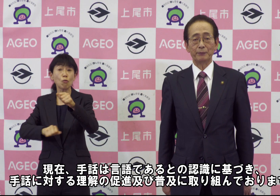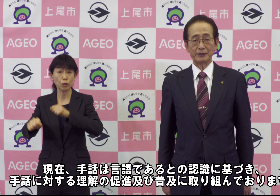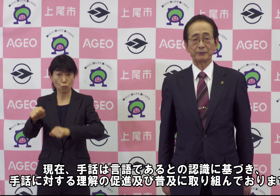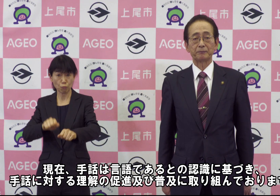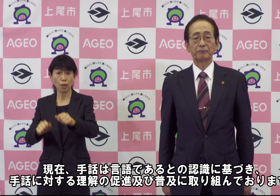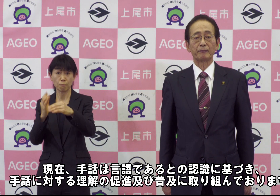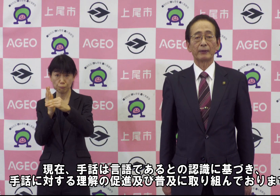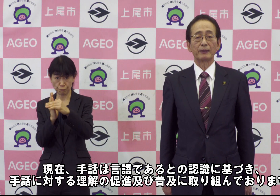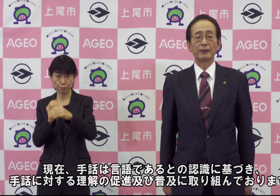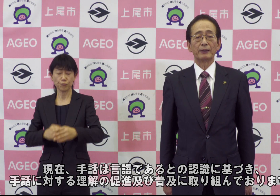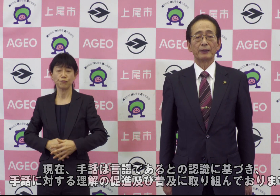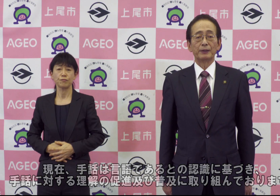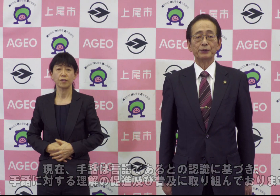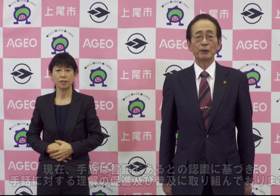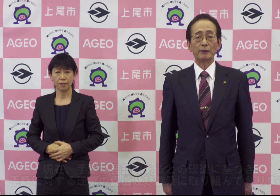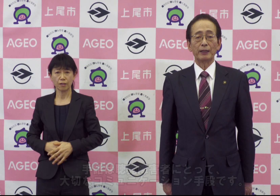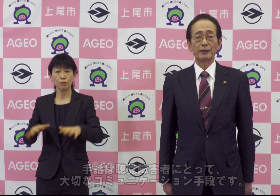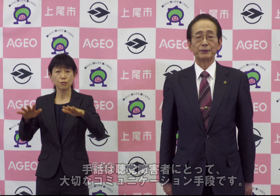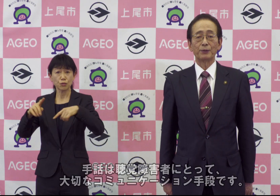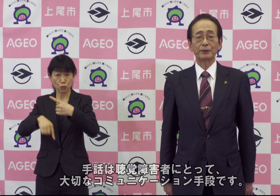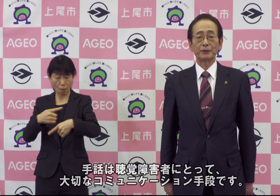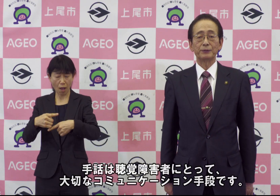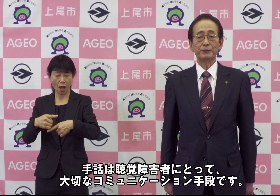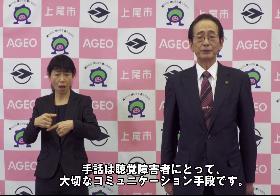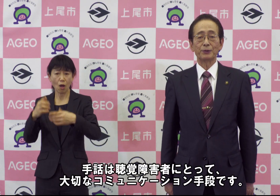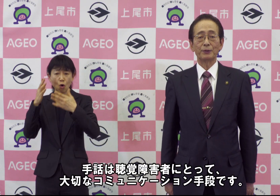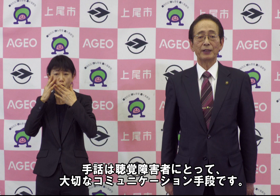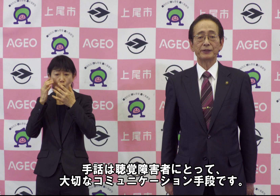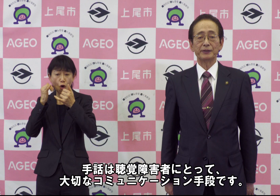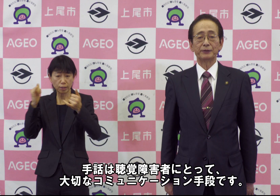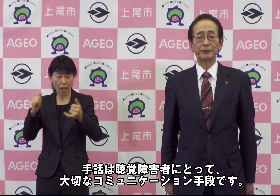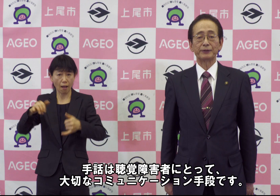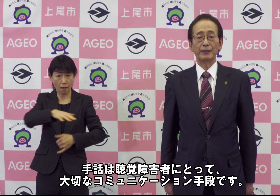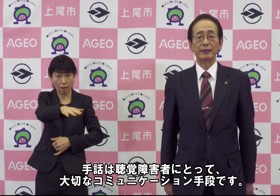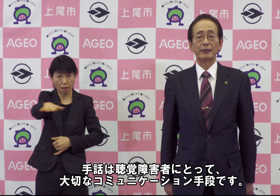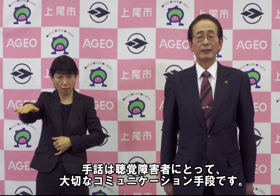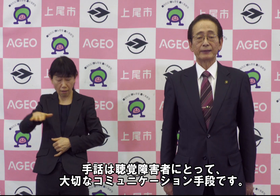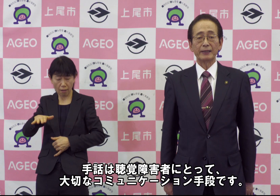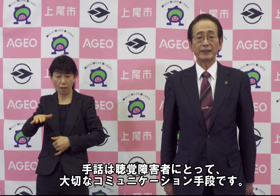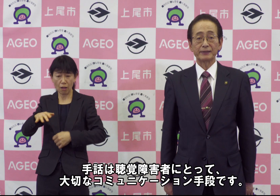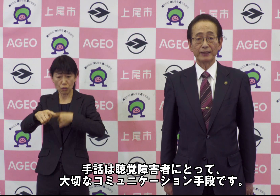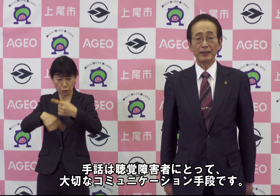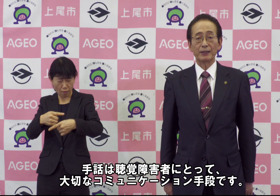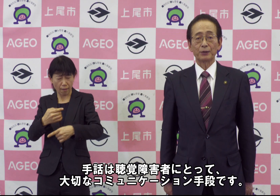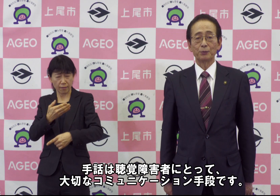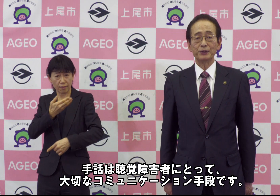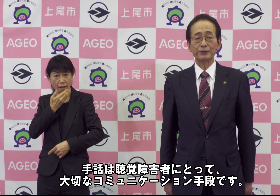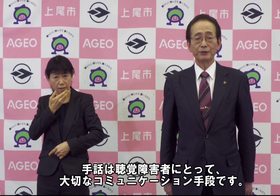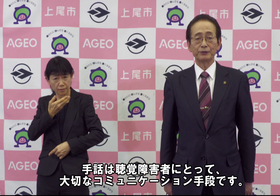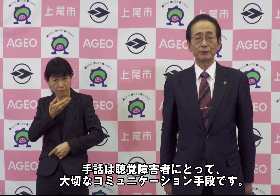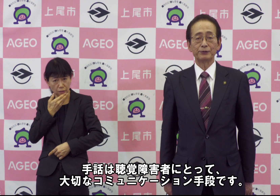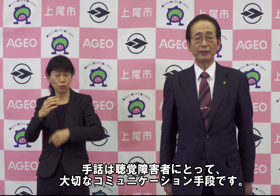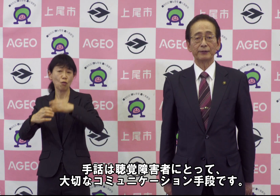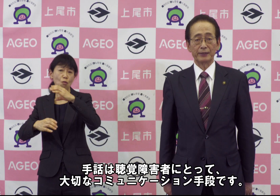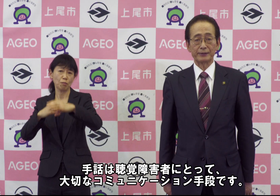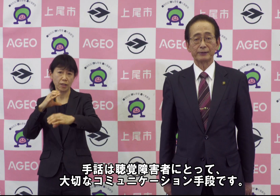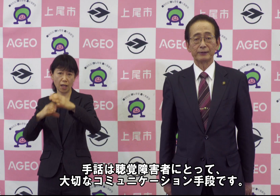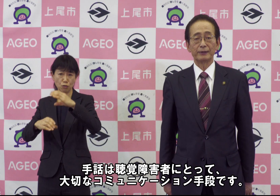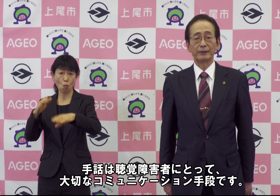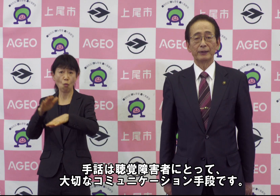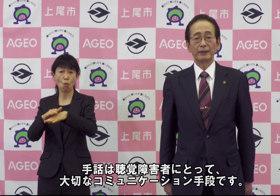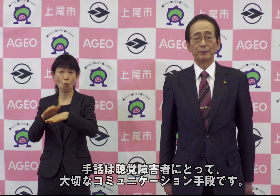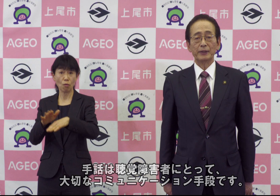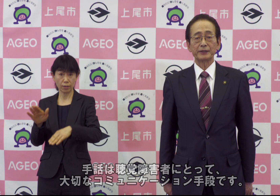でおります。手話は聴覚障害者にとって大切なコミュニケーション手段です